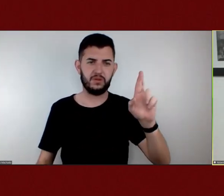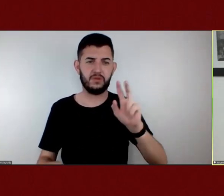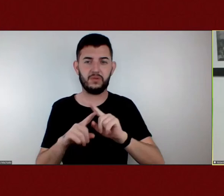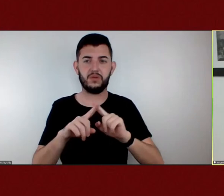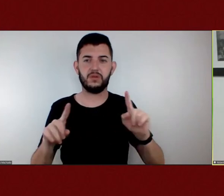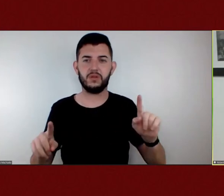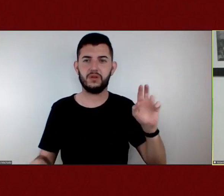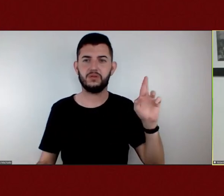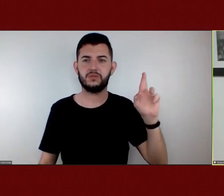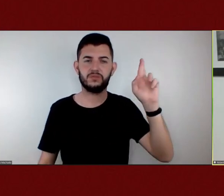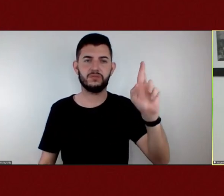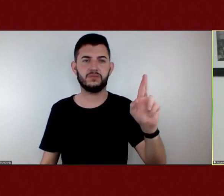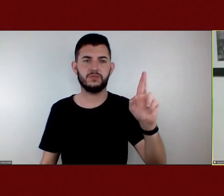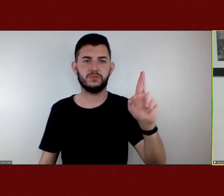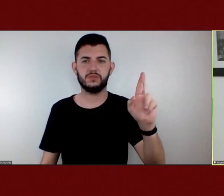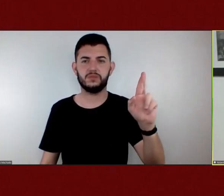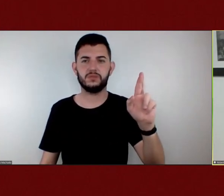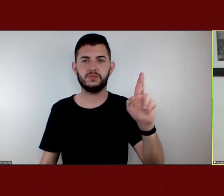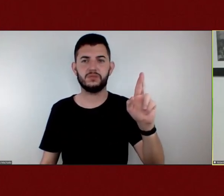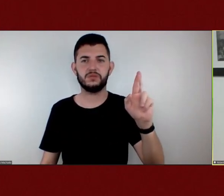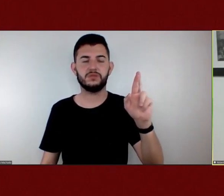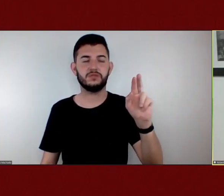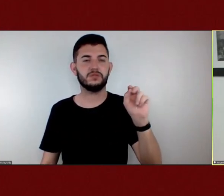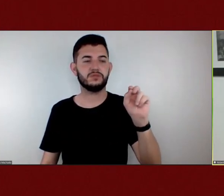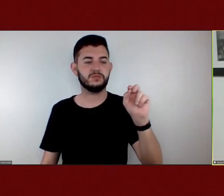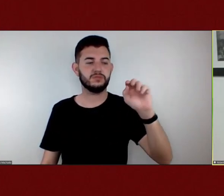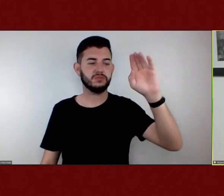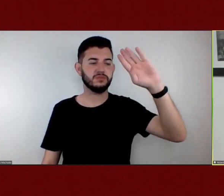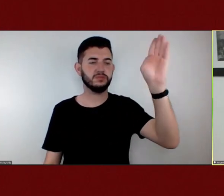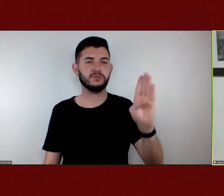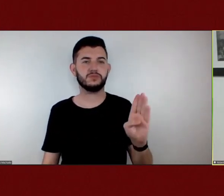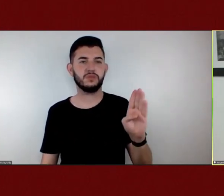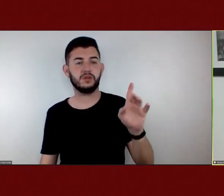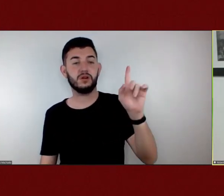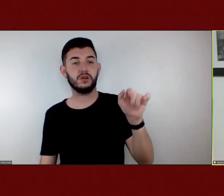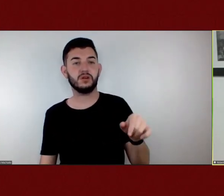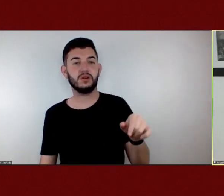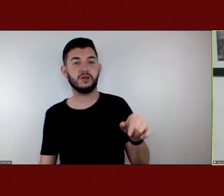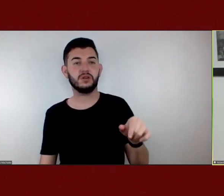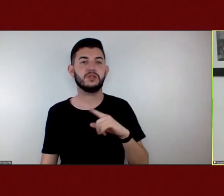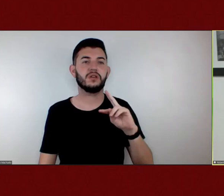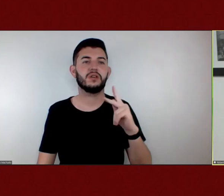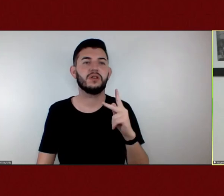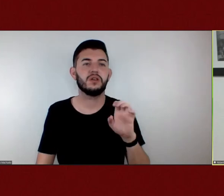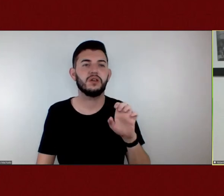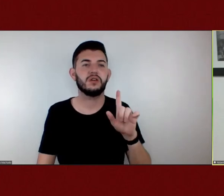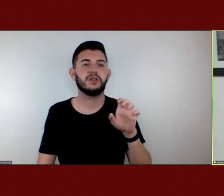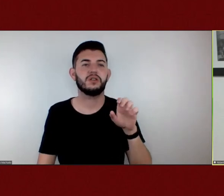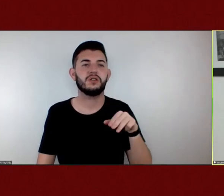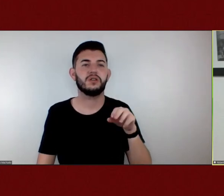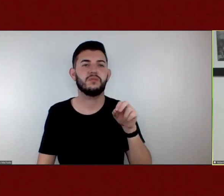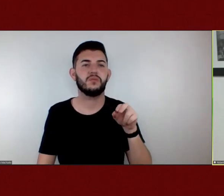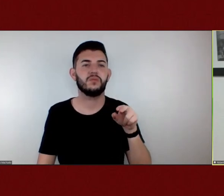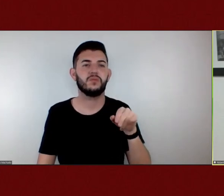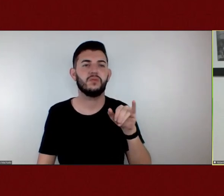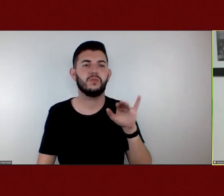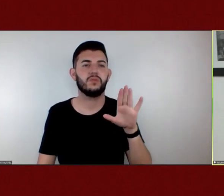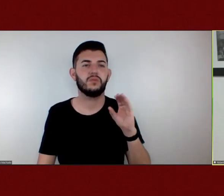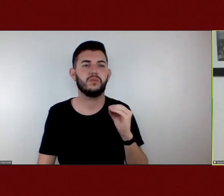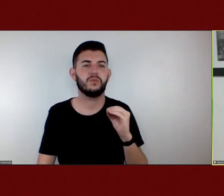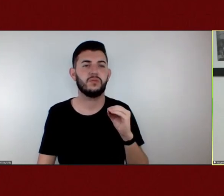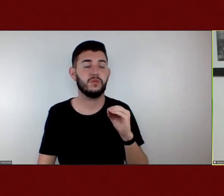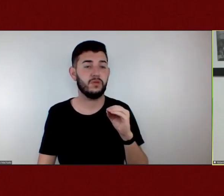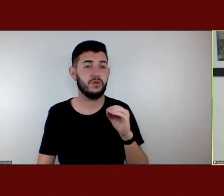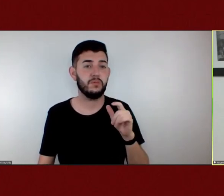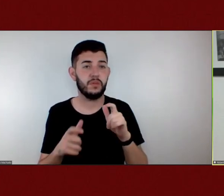no caso, o partido hegemônico, amplamente majoritário, no caso, o PT,